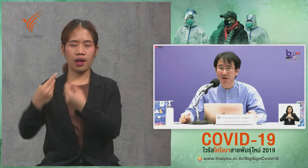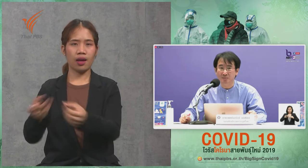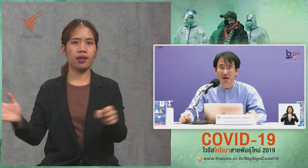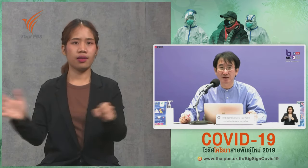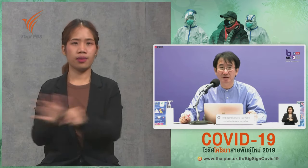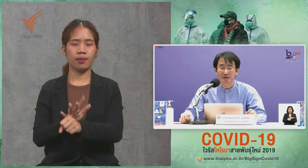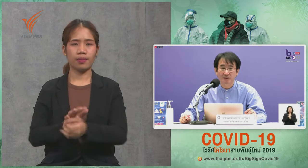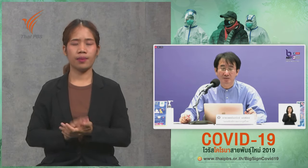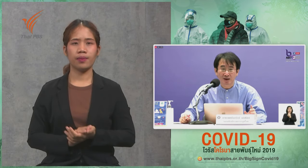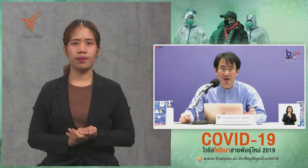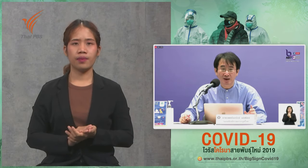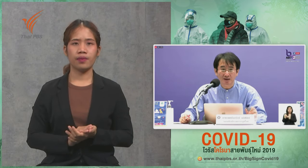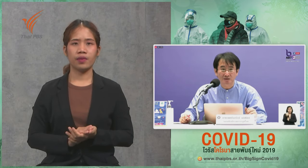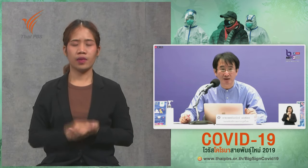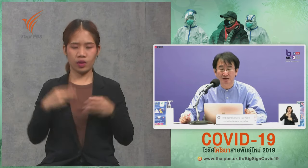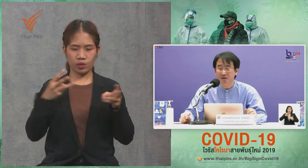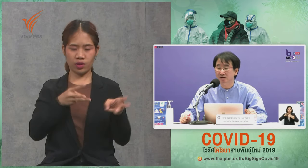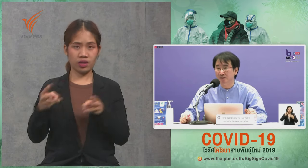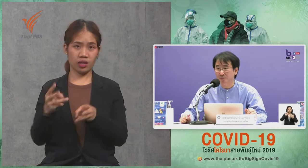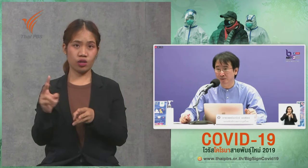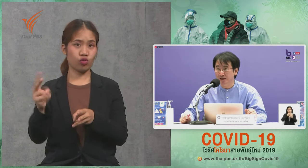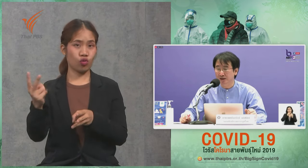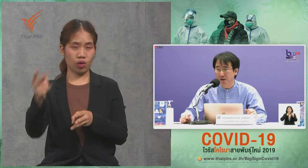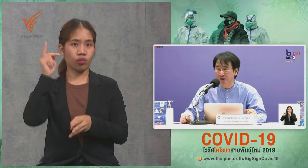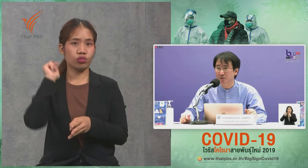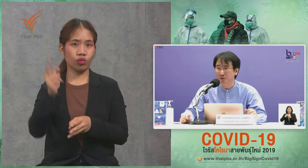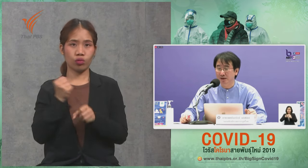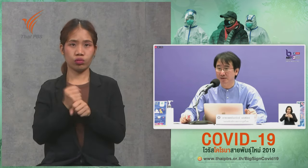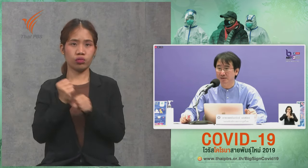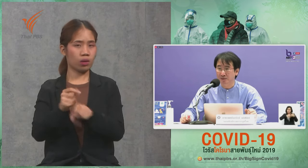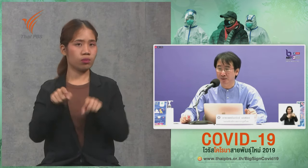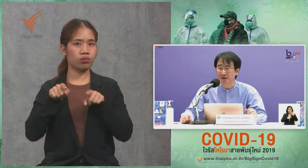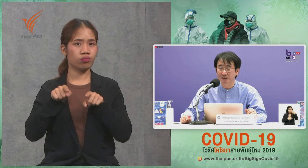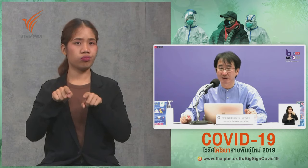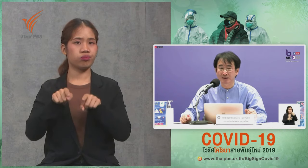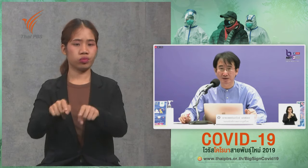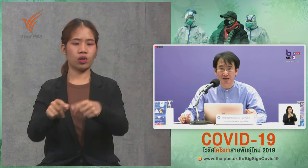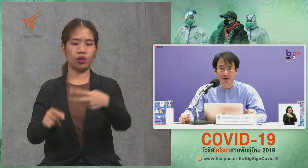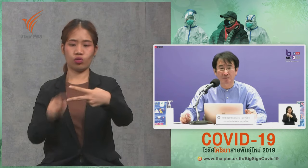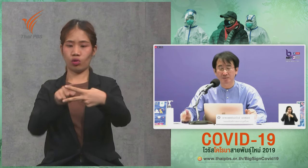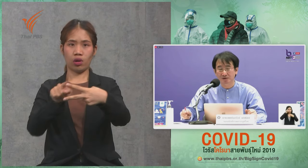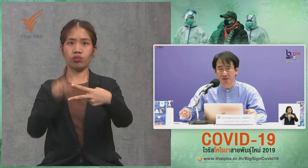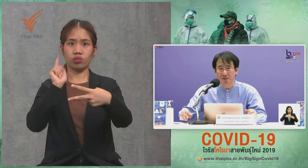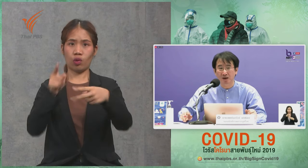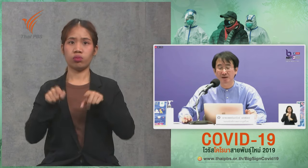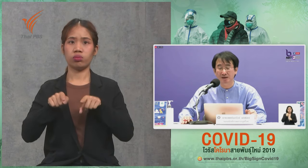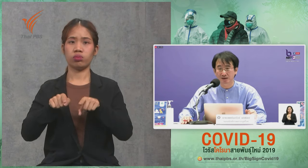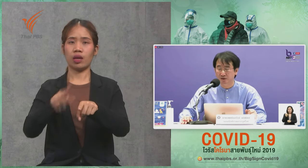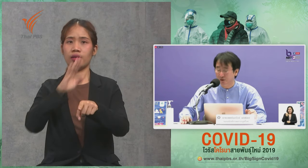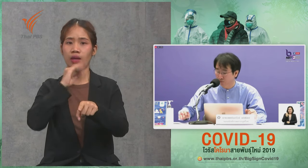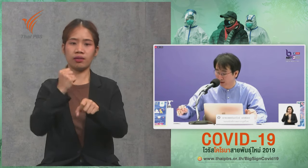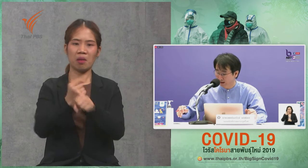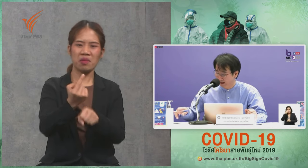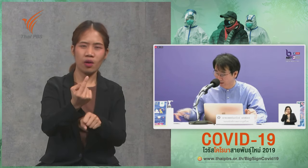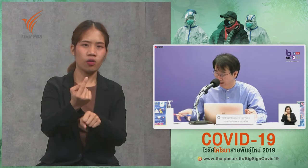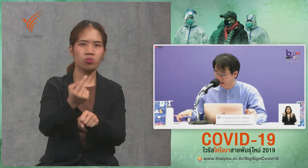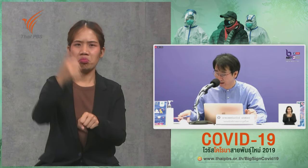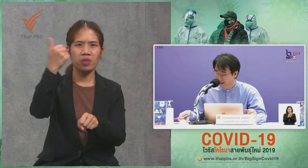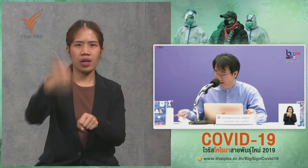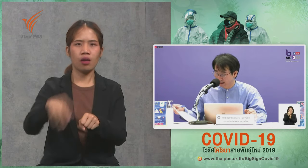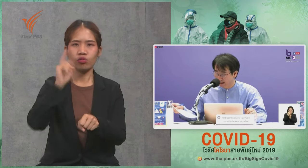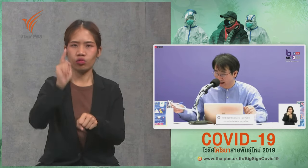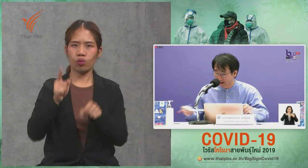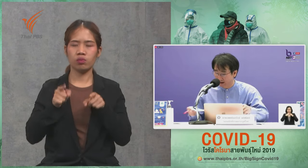ดเท่าที่จะทำได้มาตรการ2 อย่างนี้จะต้องทำดำเนินการไปคู่กันทำแค่อย่างใดอย่างหนึ่งอาจจะมีประสิทธิภาพไม่ดีเท่าที่ควรนะครับเพ